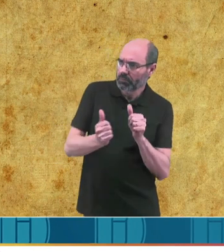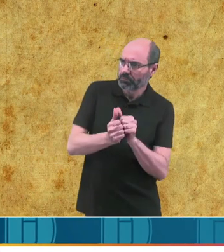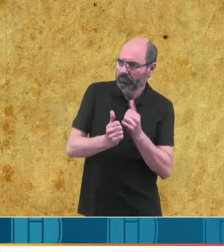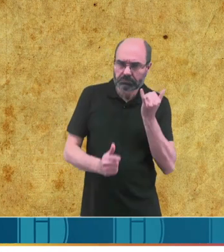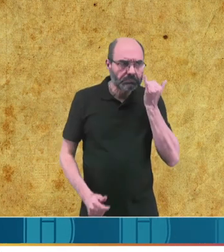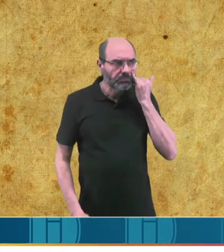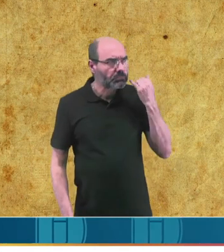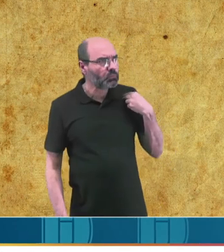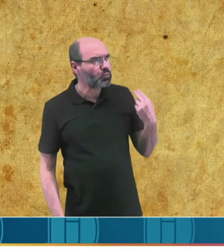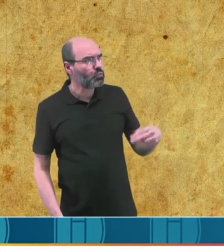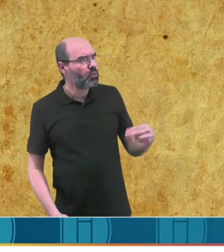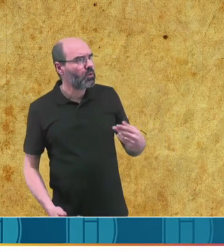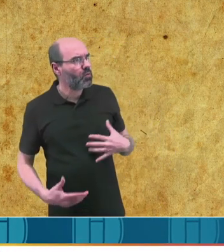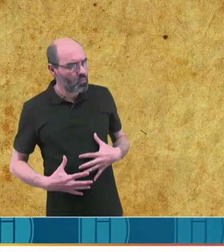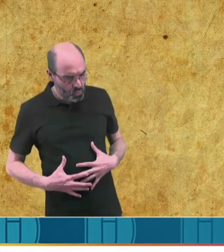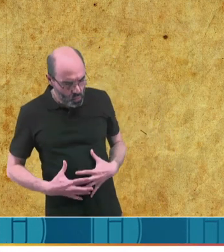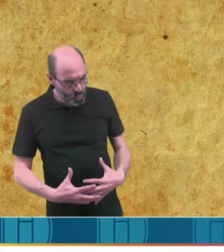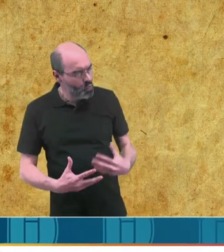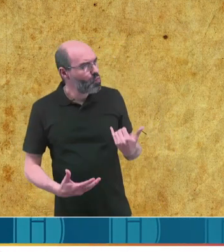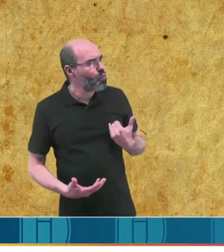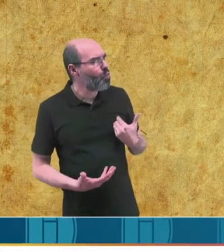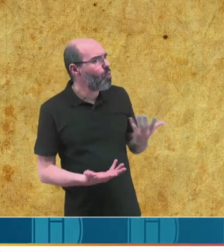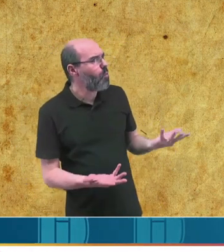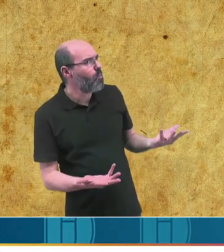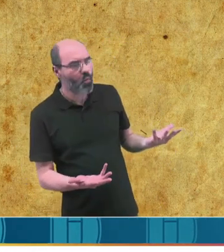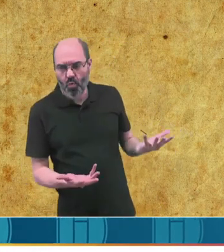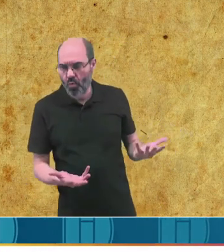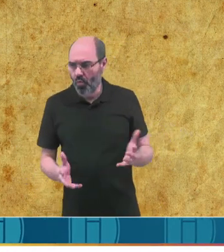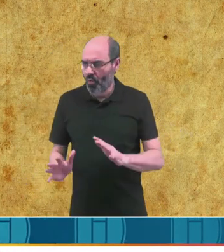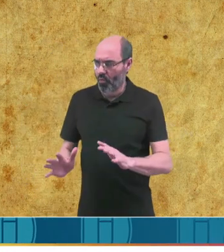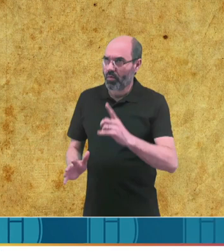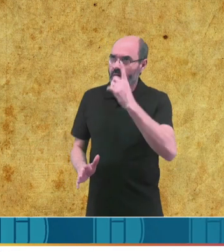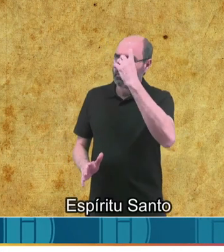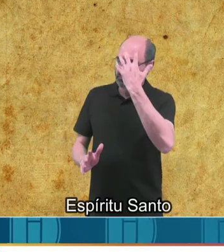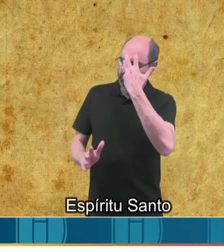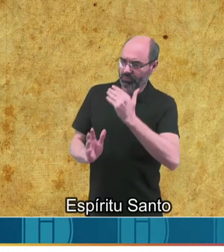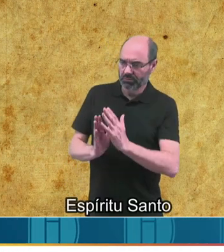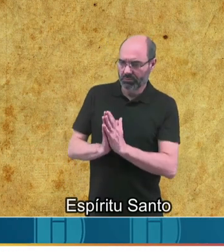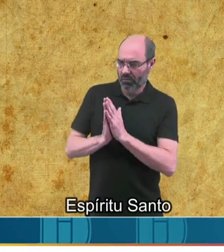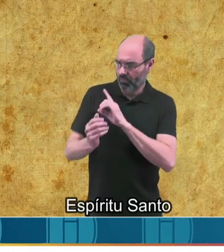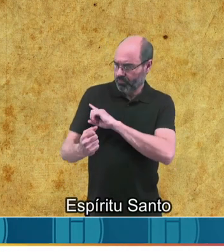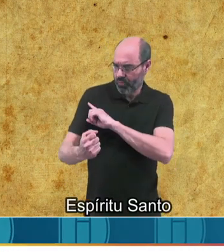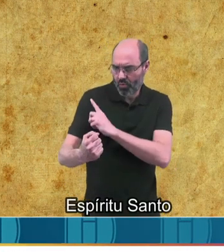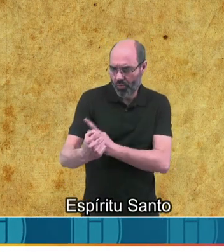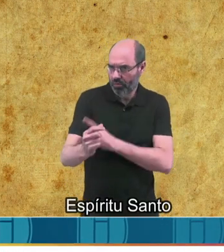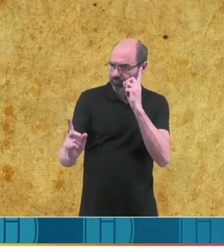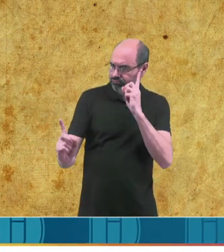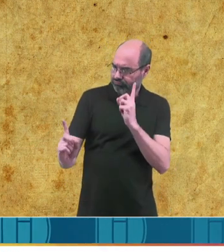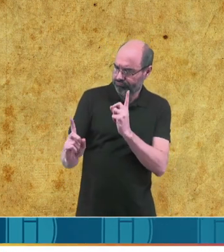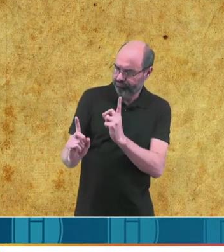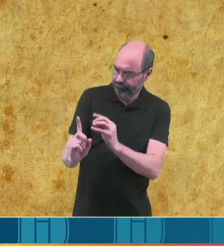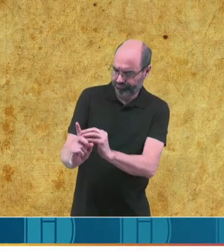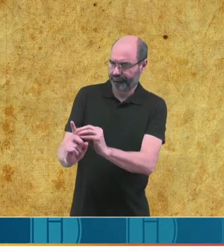viva la lengua y enriquecer las culturas es lo que podemos destacar le quería preguntar a Pedro que